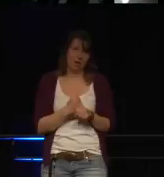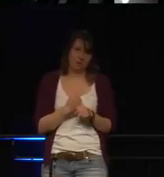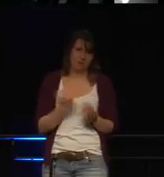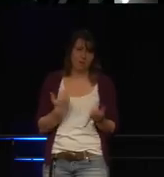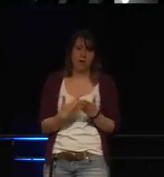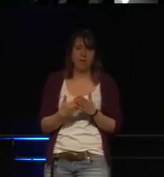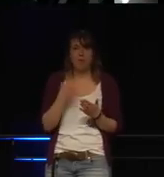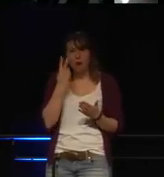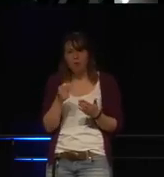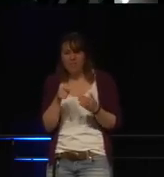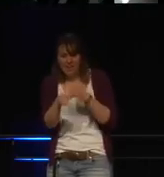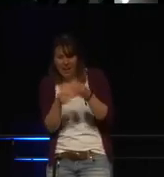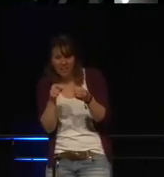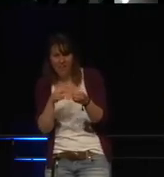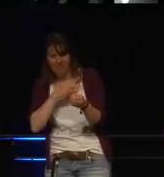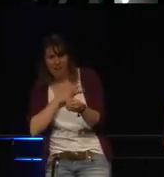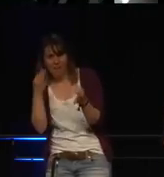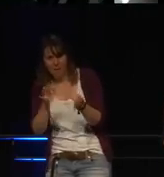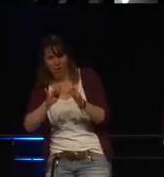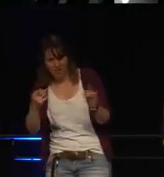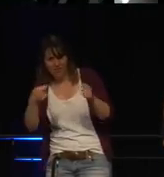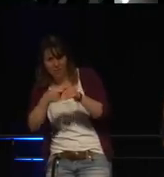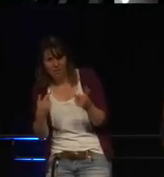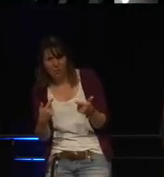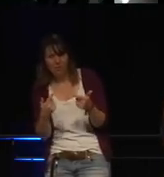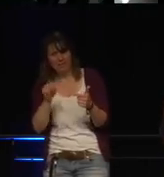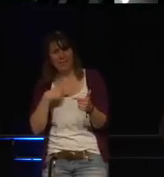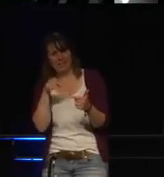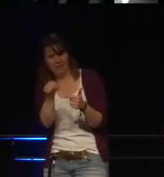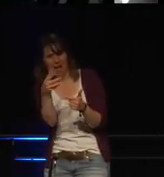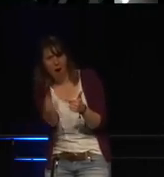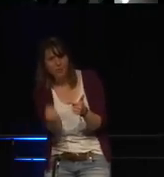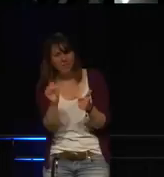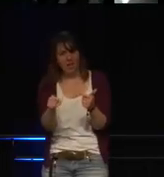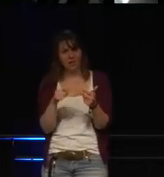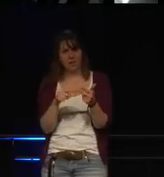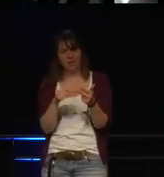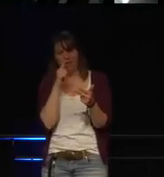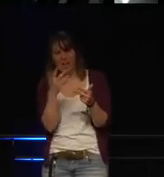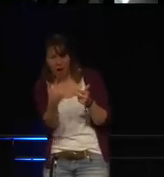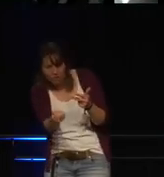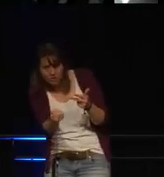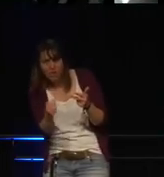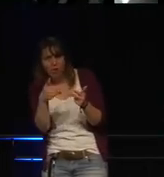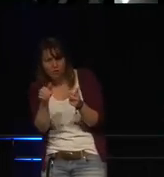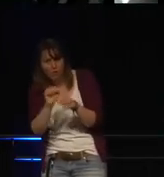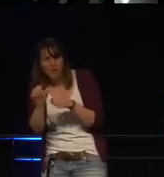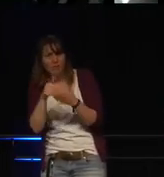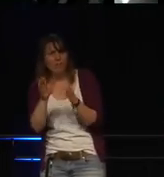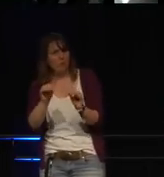podemos aceptar y pensar. Por ejemplo, ¿es que este producto sí de verdad necesita una conexión a